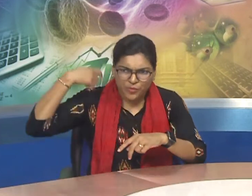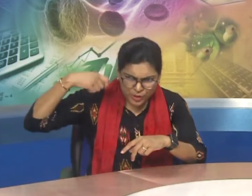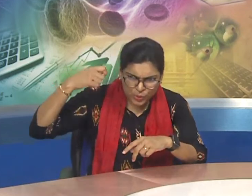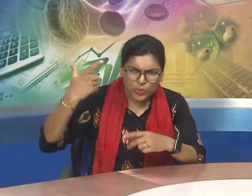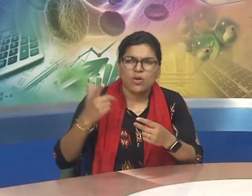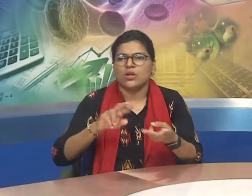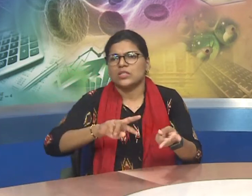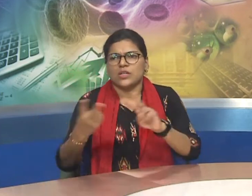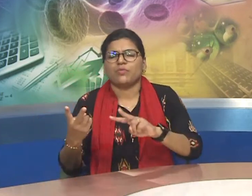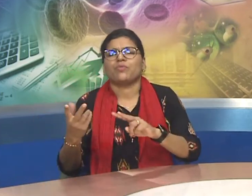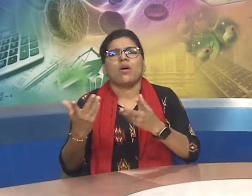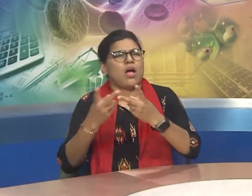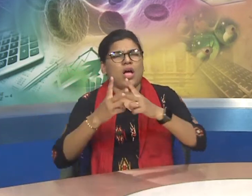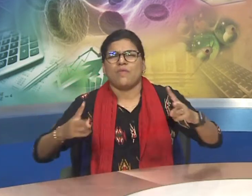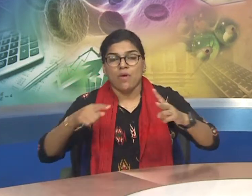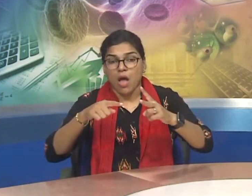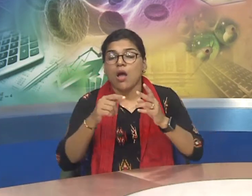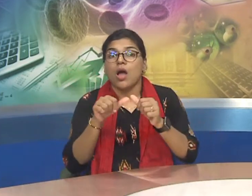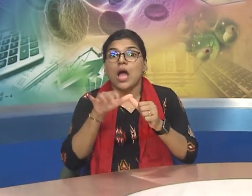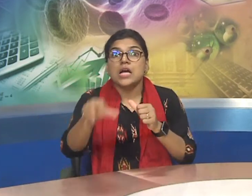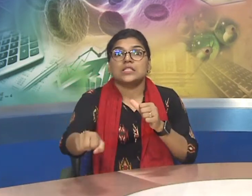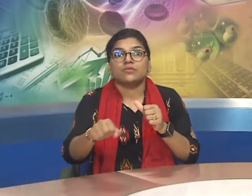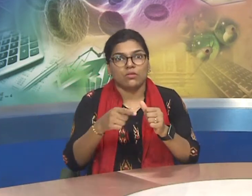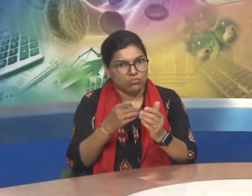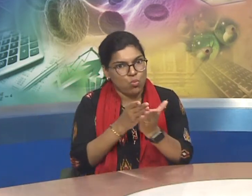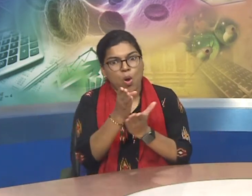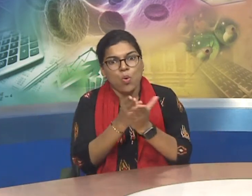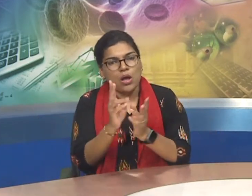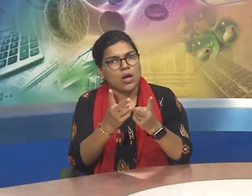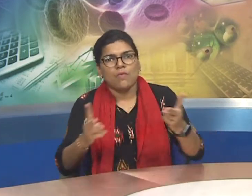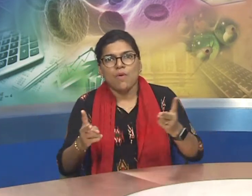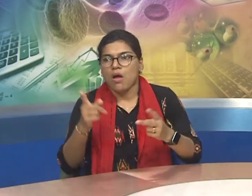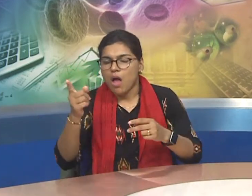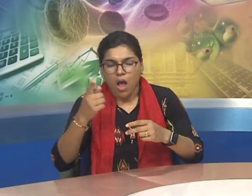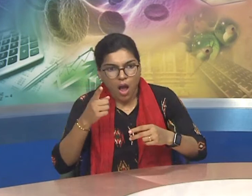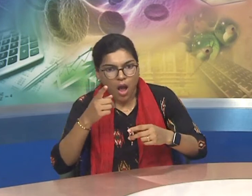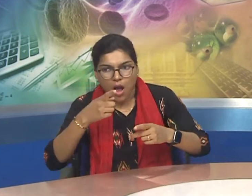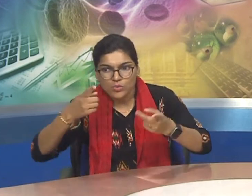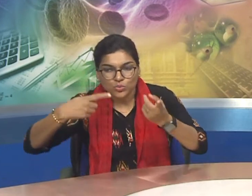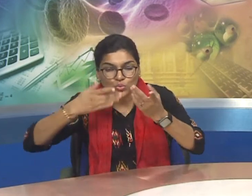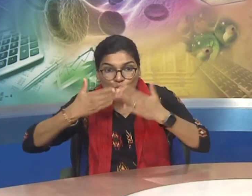So all these are some important points